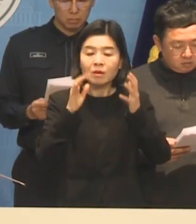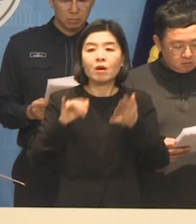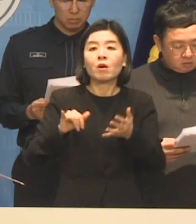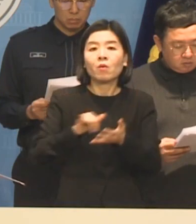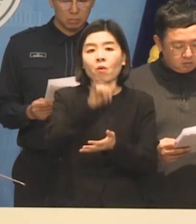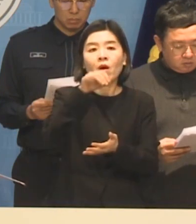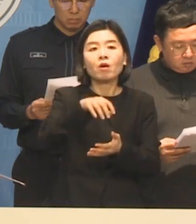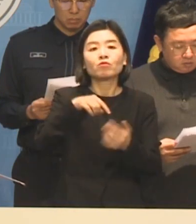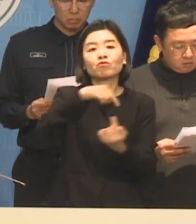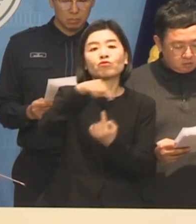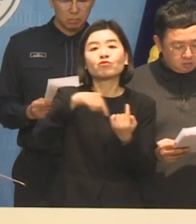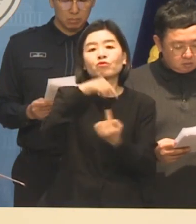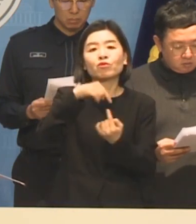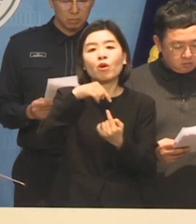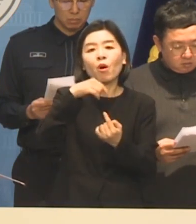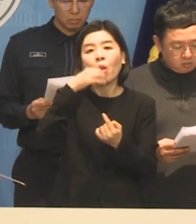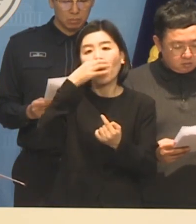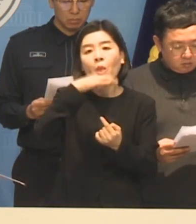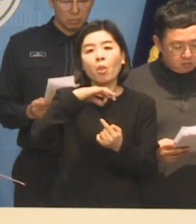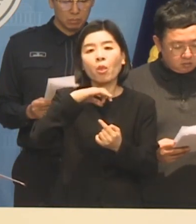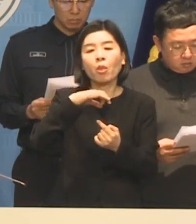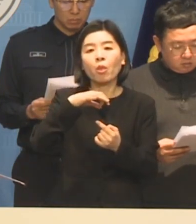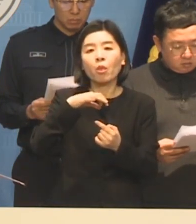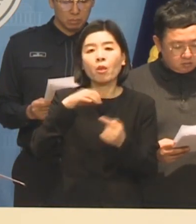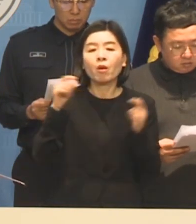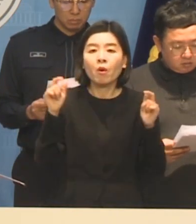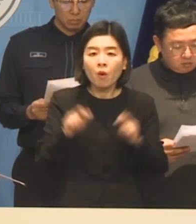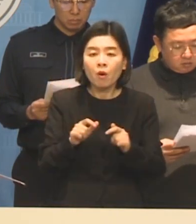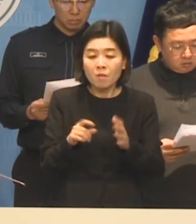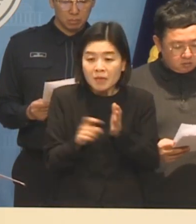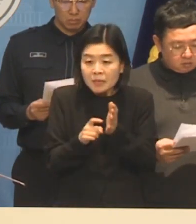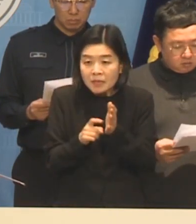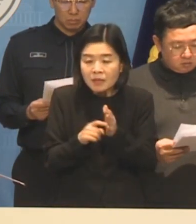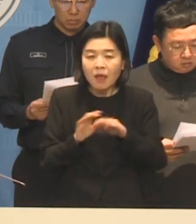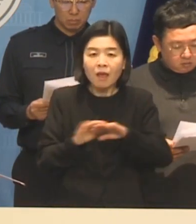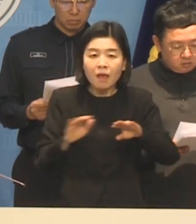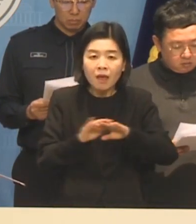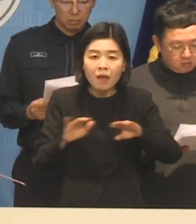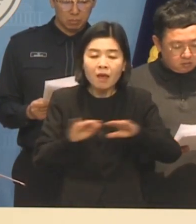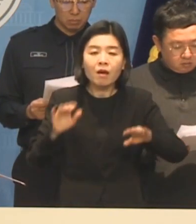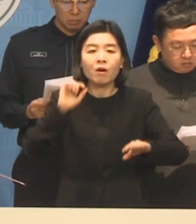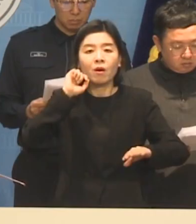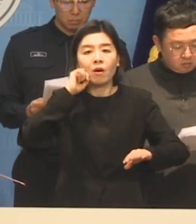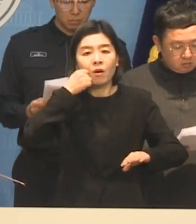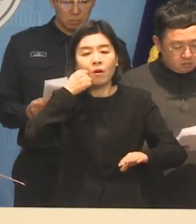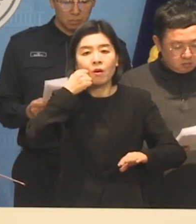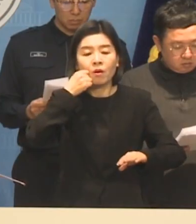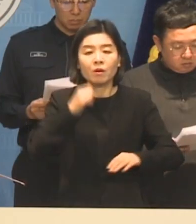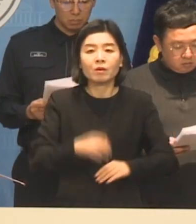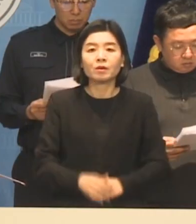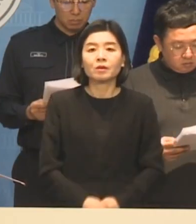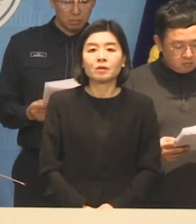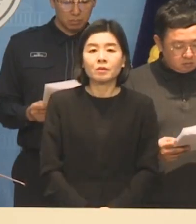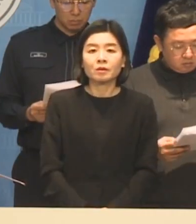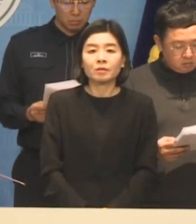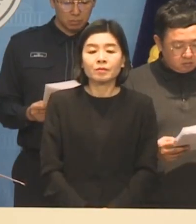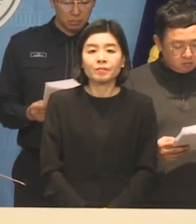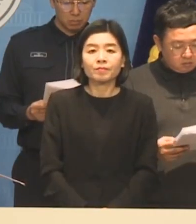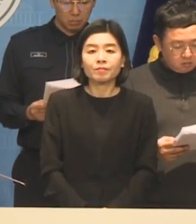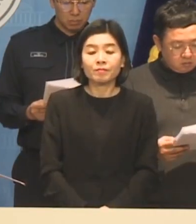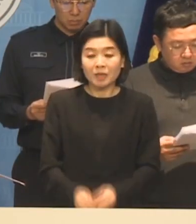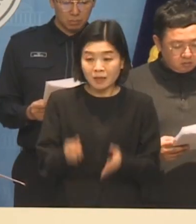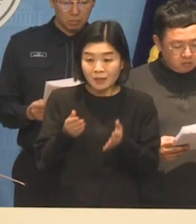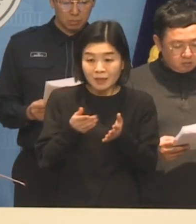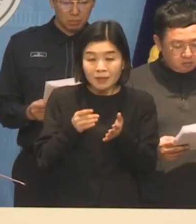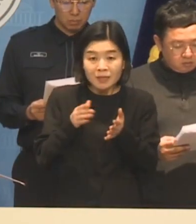효율성을 떨어뜨리고 비상 상황에서 신속한 대응을 어렵게 만들고 있습니다. 이러한 상황에서